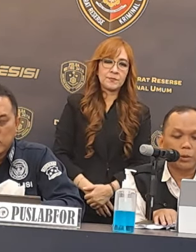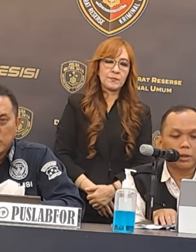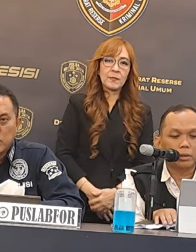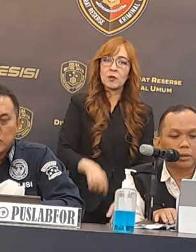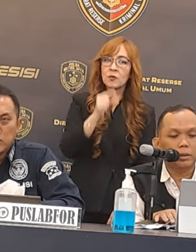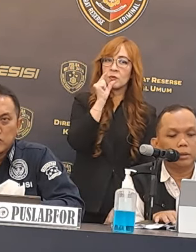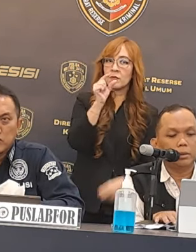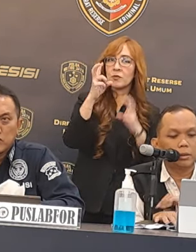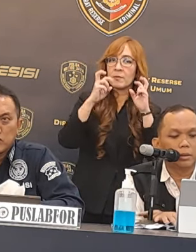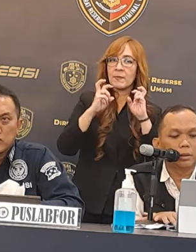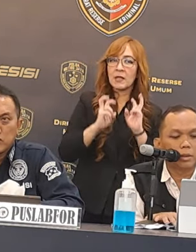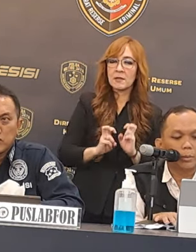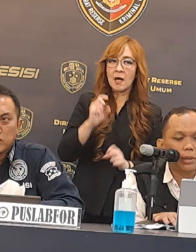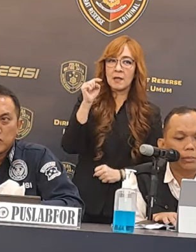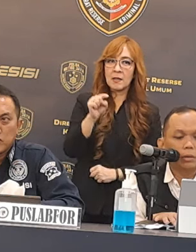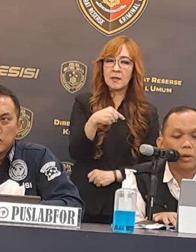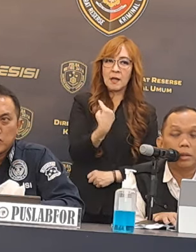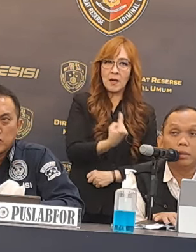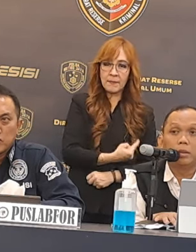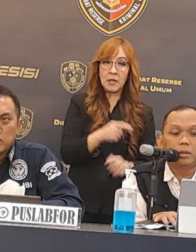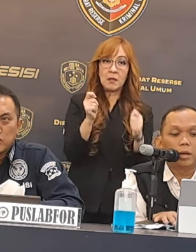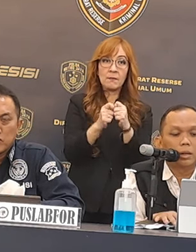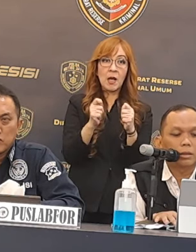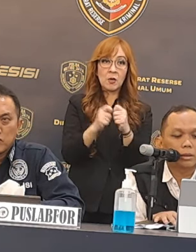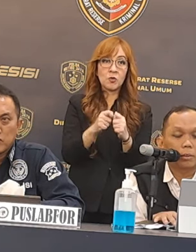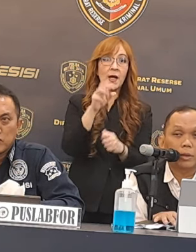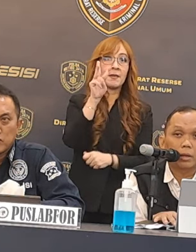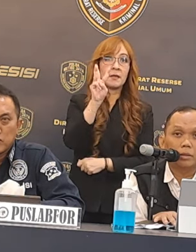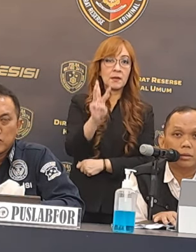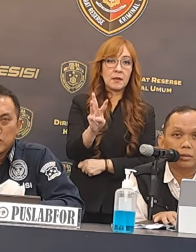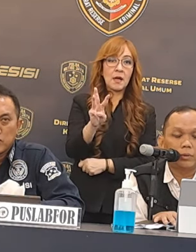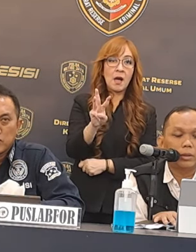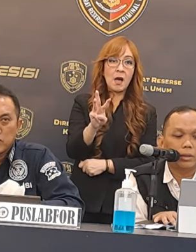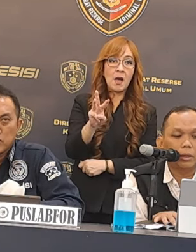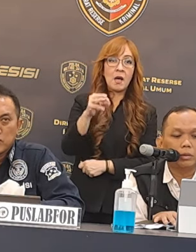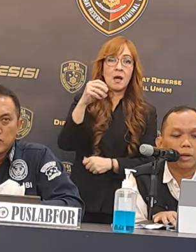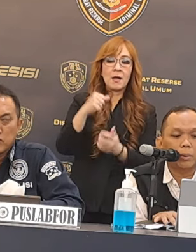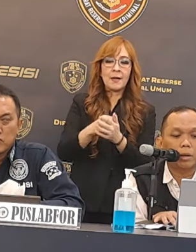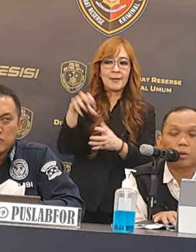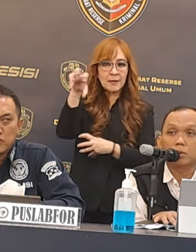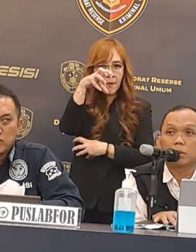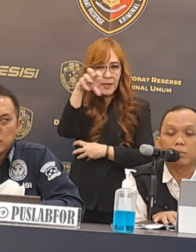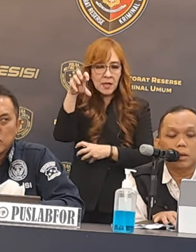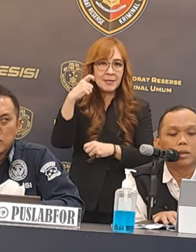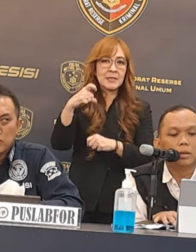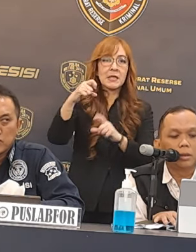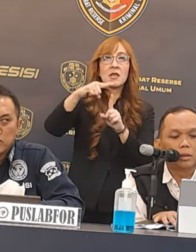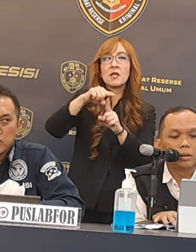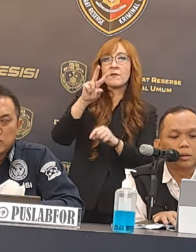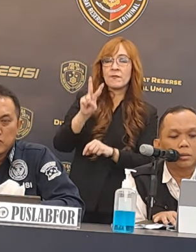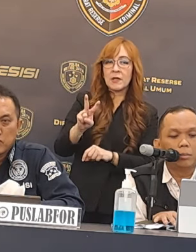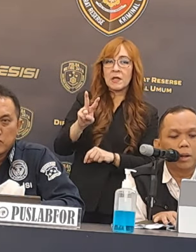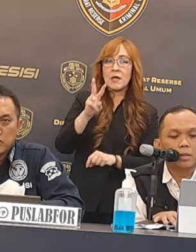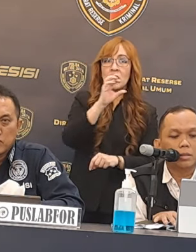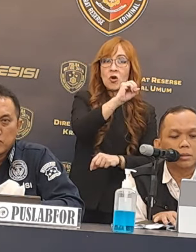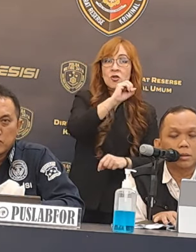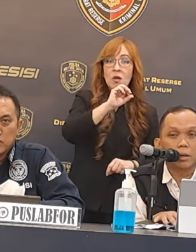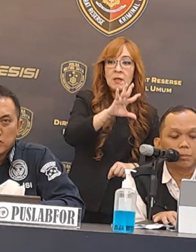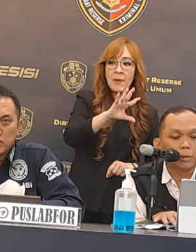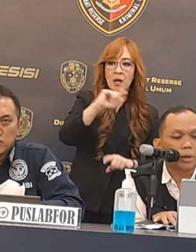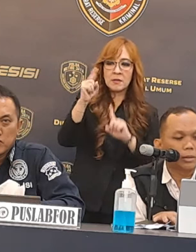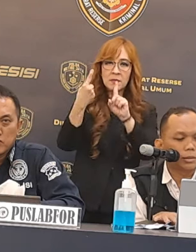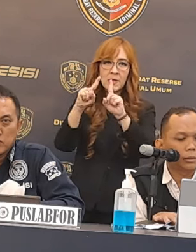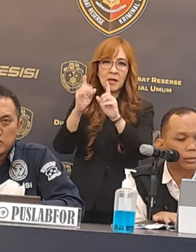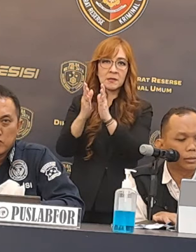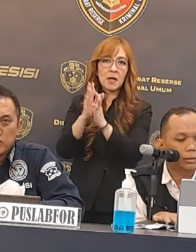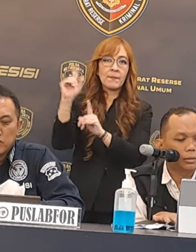Jadi untuk pemeriksaan ini kami melakukan 3 kamera CCTV, yaitu kamera 05, 11,